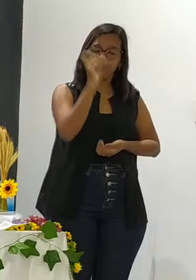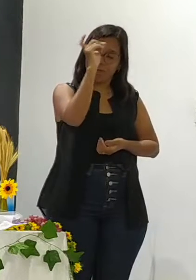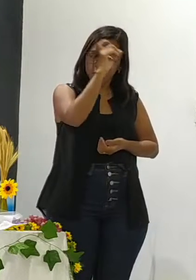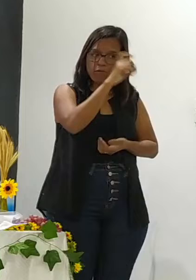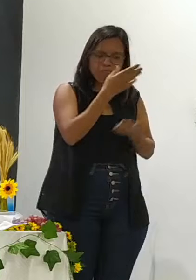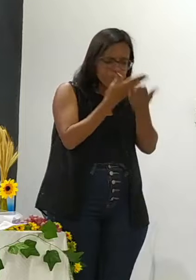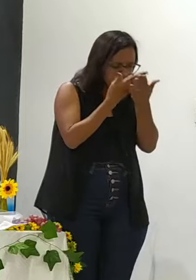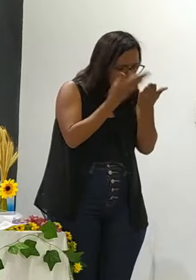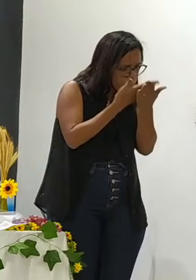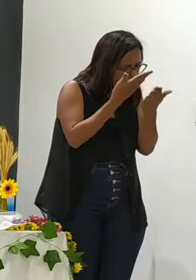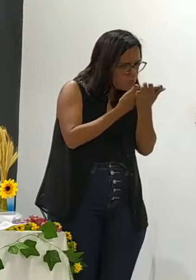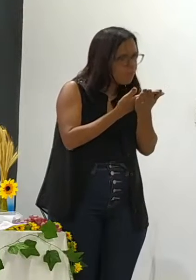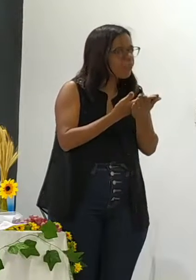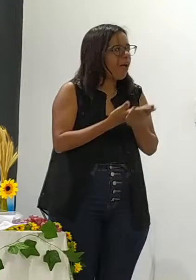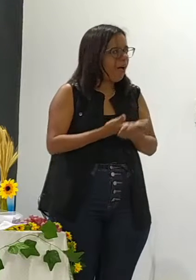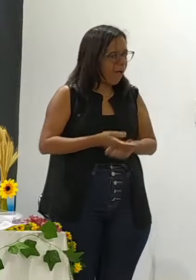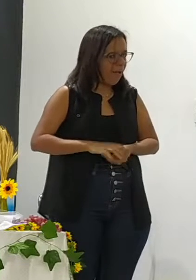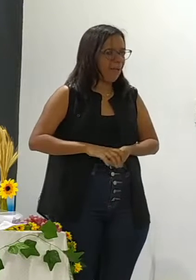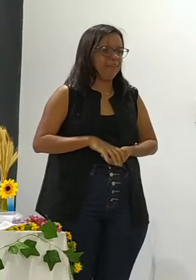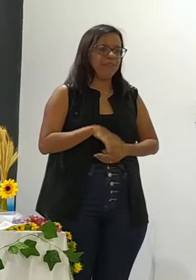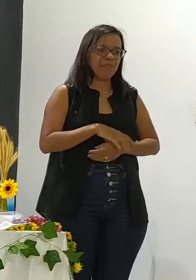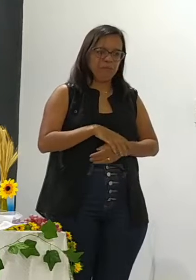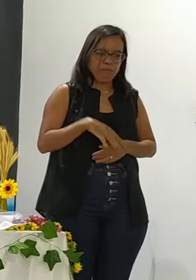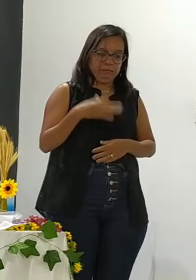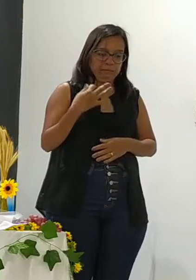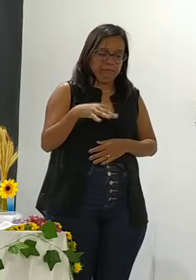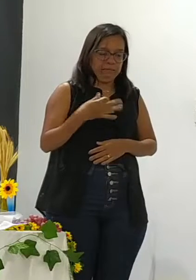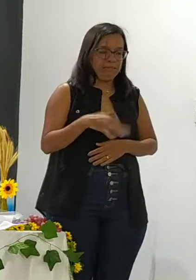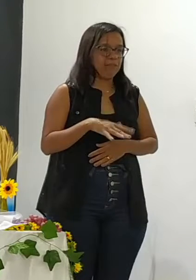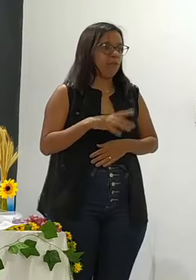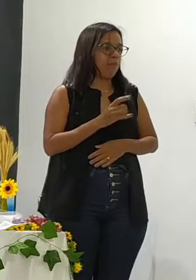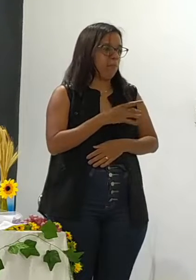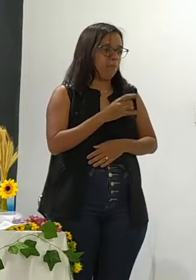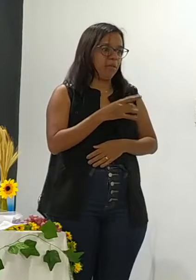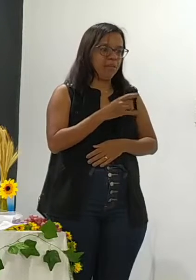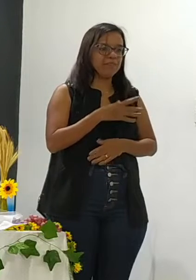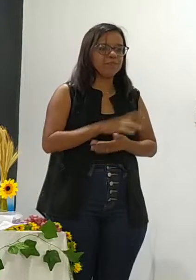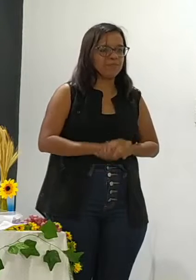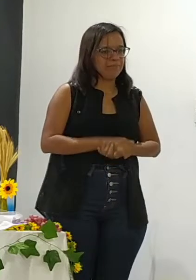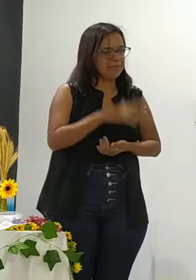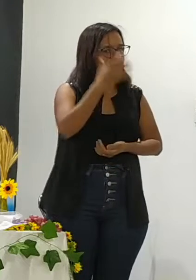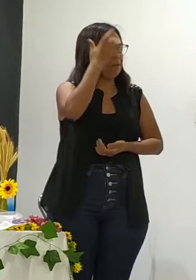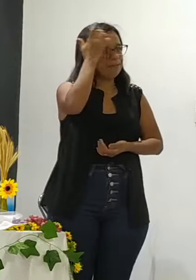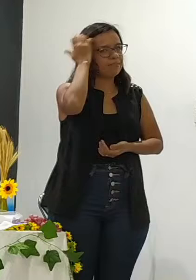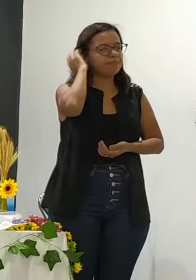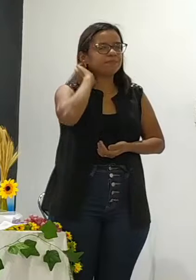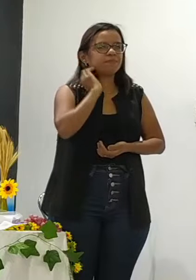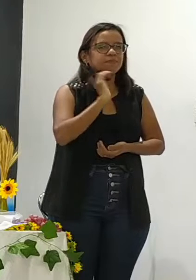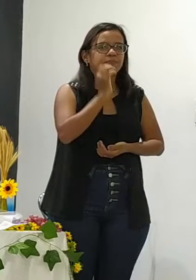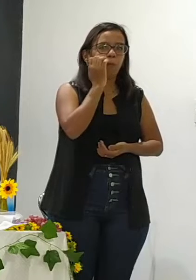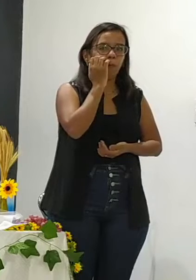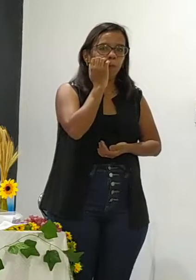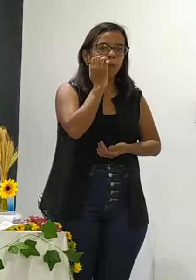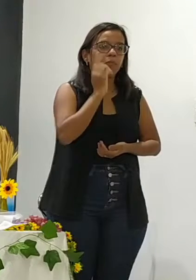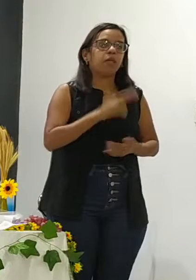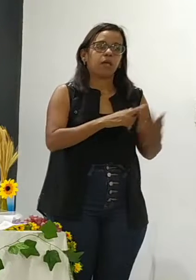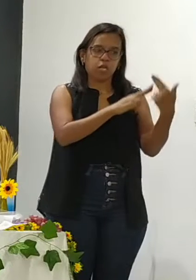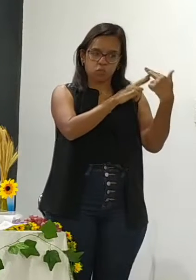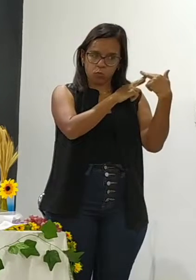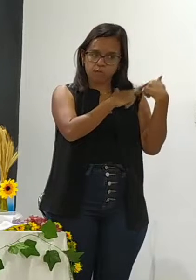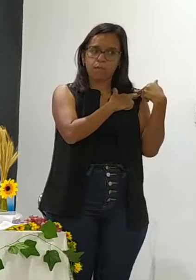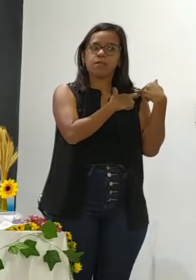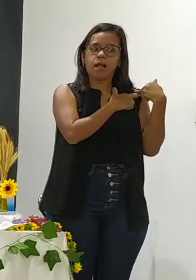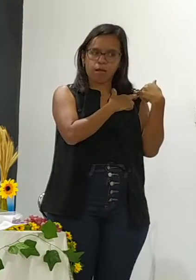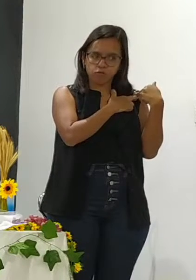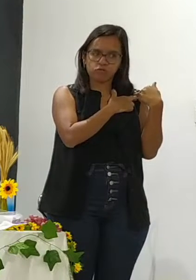No dia que eu não tremer, filho, pode acabar que não dá mais nada certo. Olha, é muita